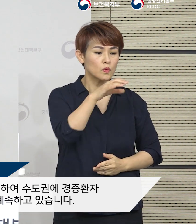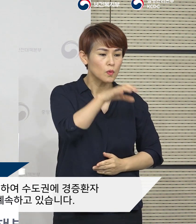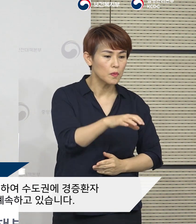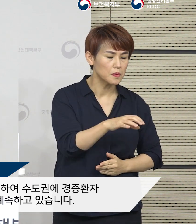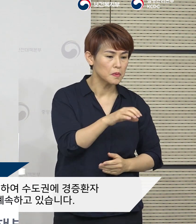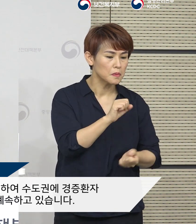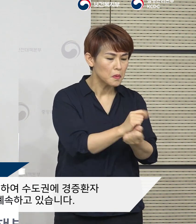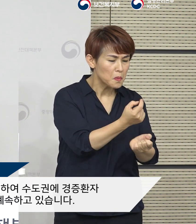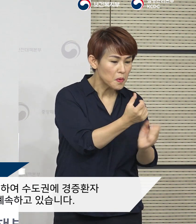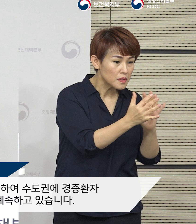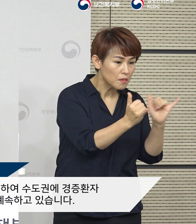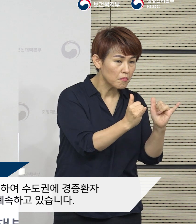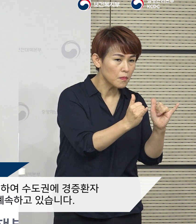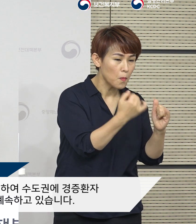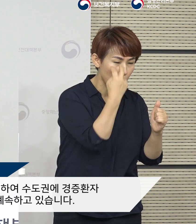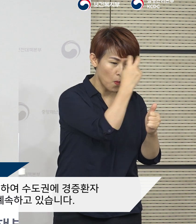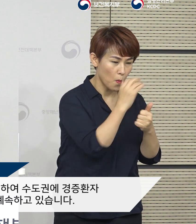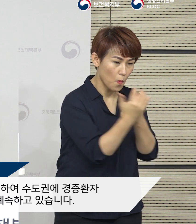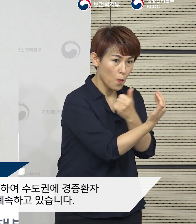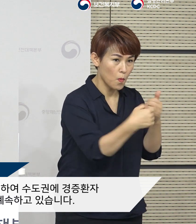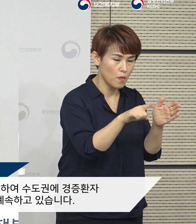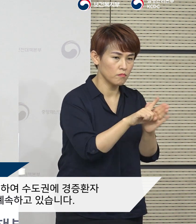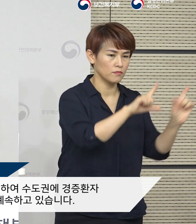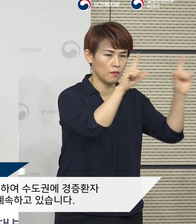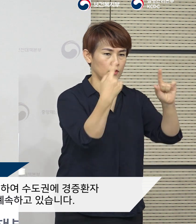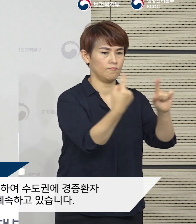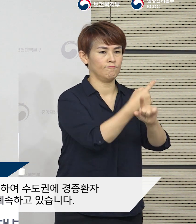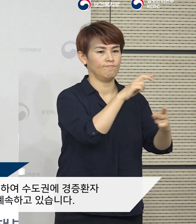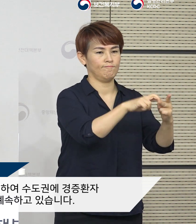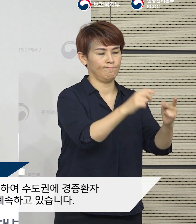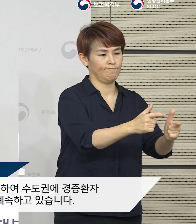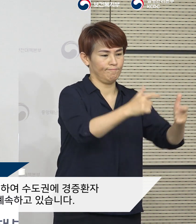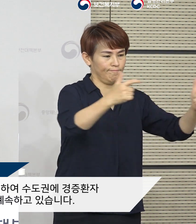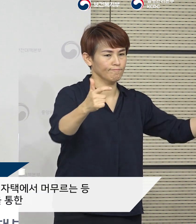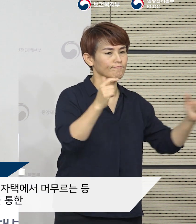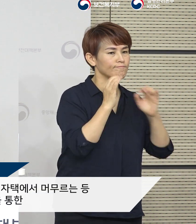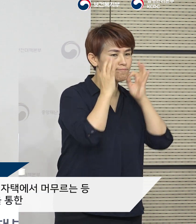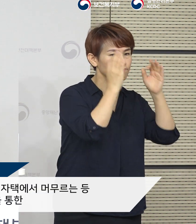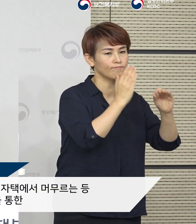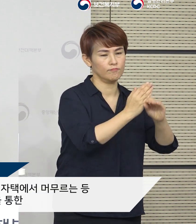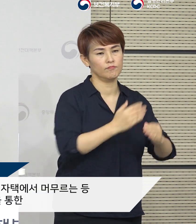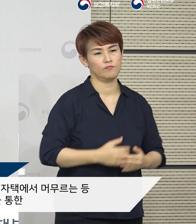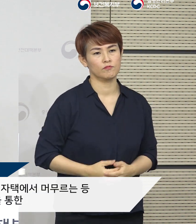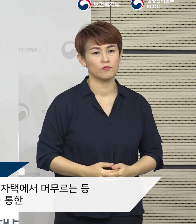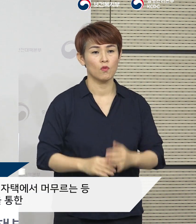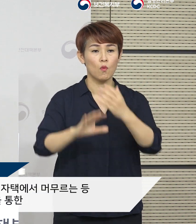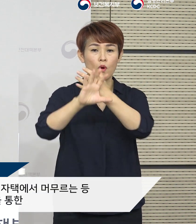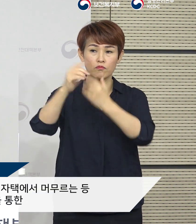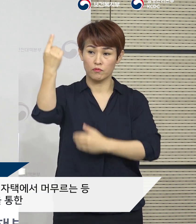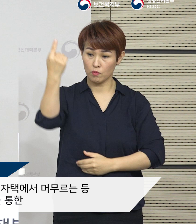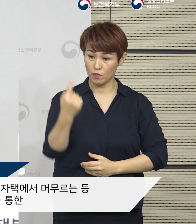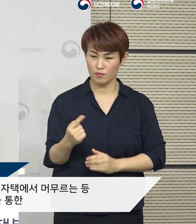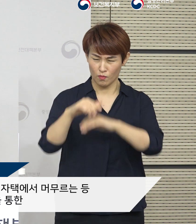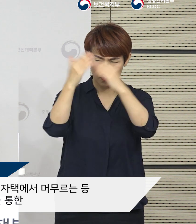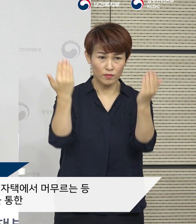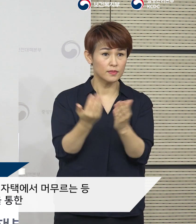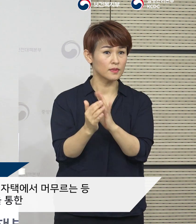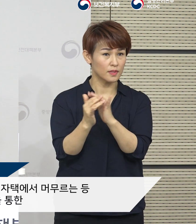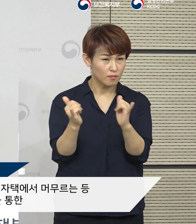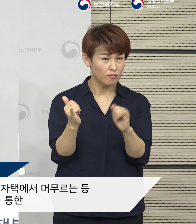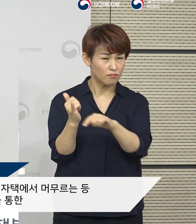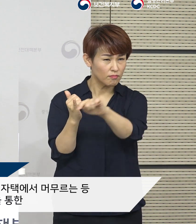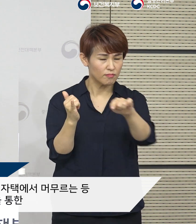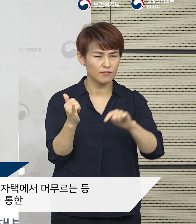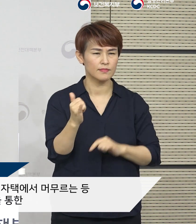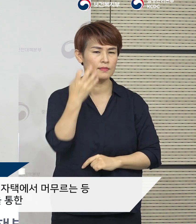위한 생활치료센터를 확충하는 노력도 계속하고 있습니다. 외국에서 입국하신 모든 분들도